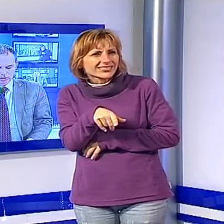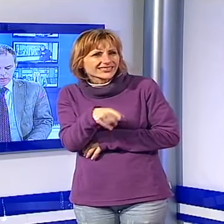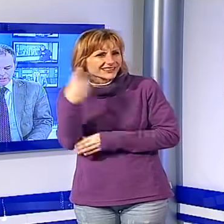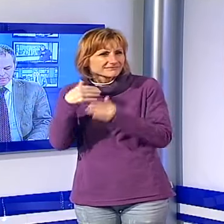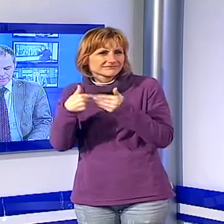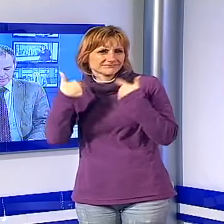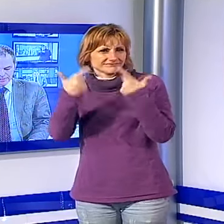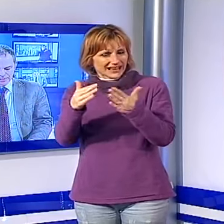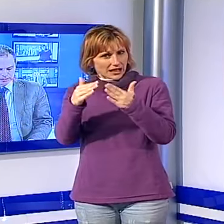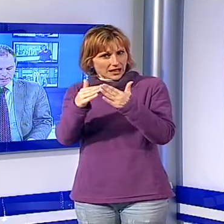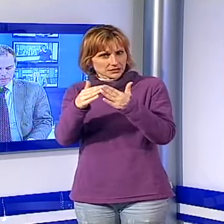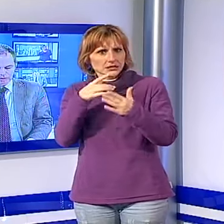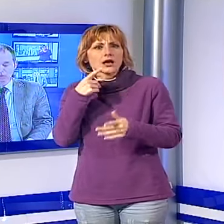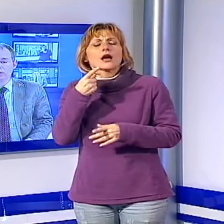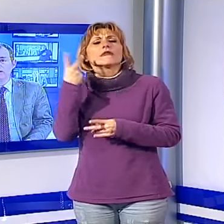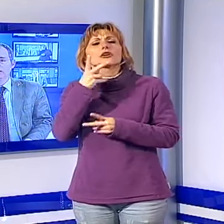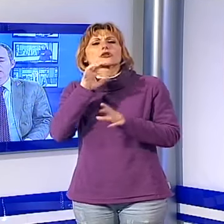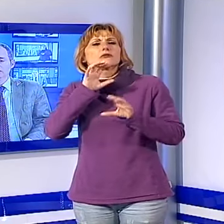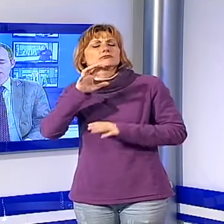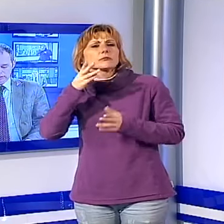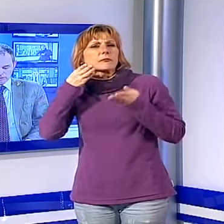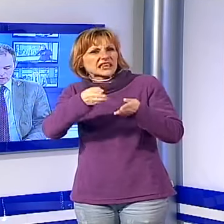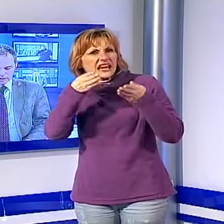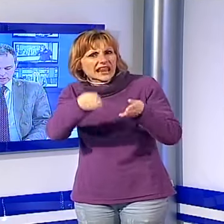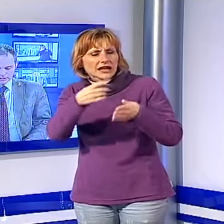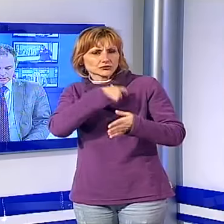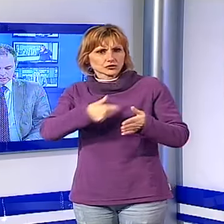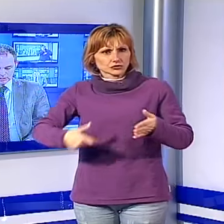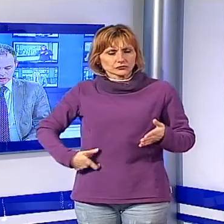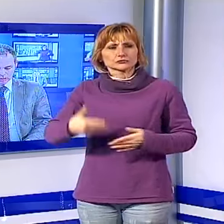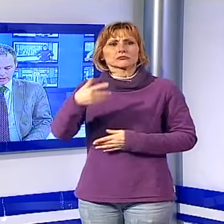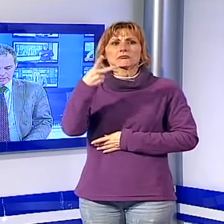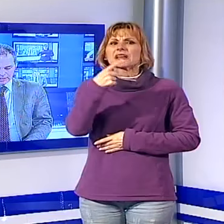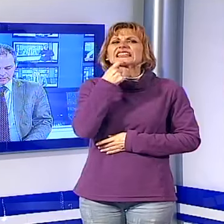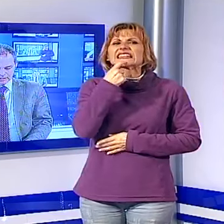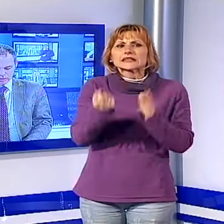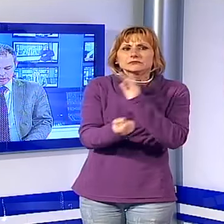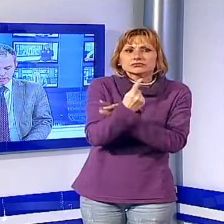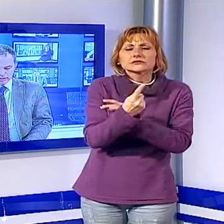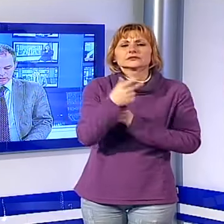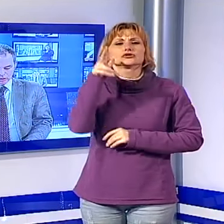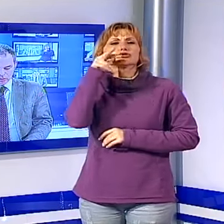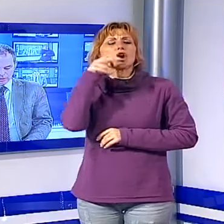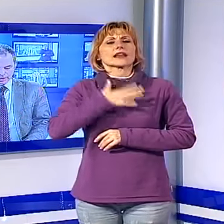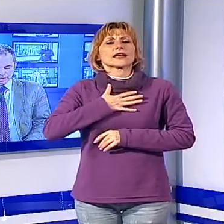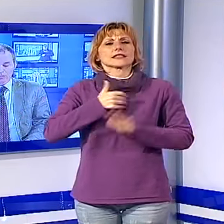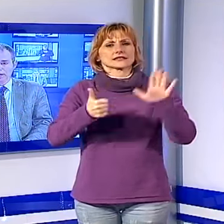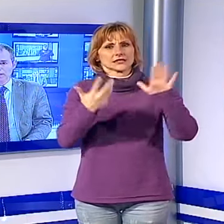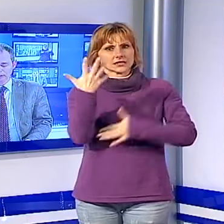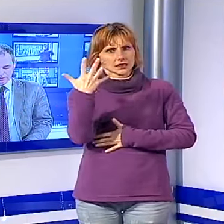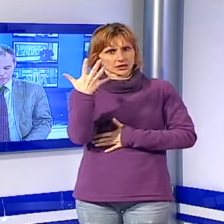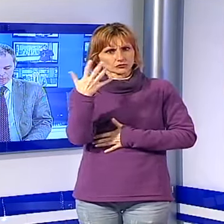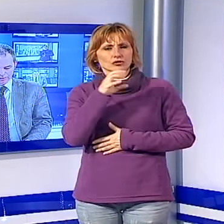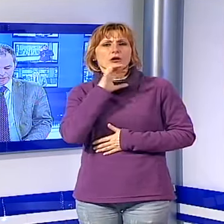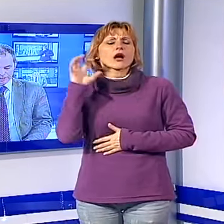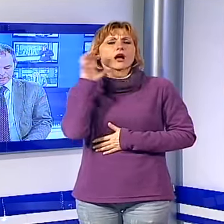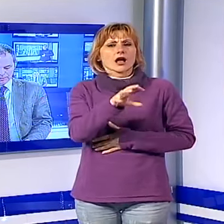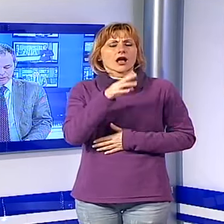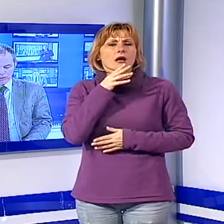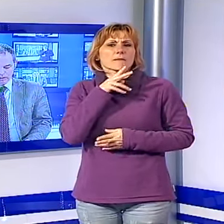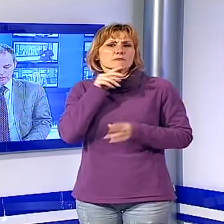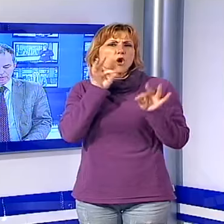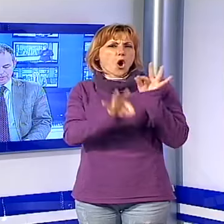sindaco Tambellini, il sindaco di Lucca. Si tratta di una donna di 65 anni che è stata accusata di ingiurie e molestie, dopo aver